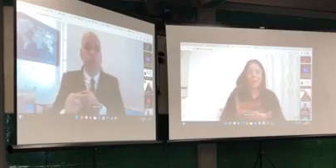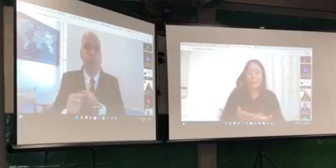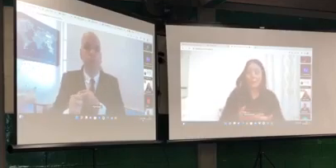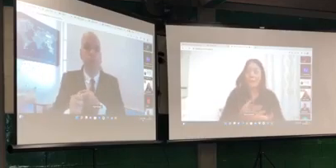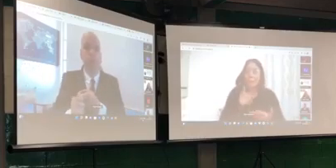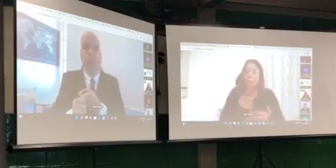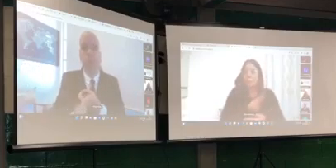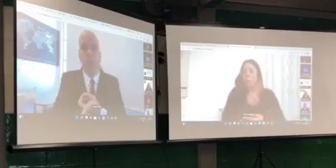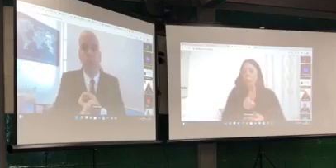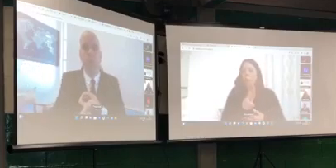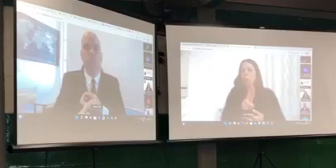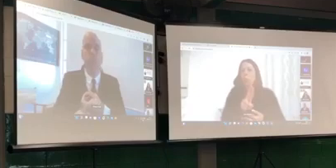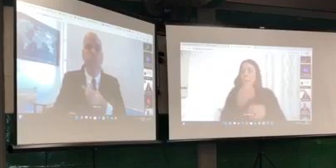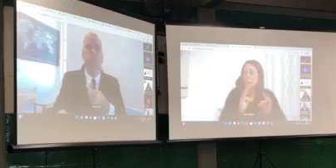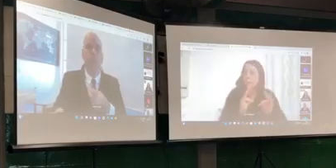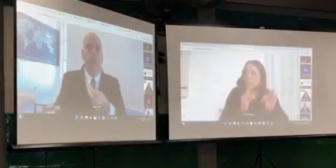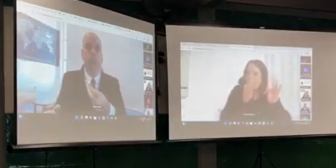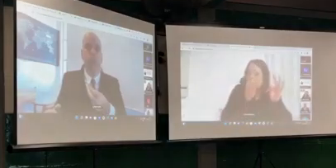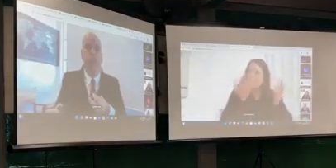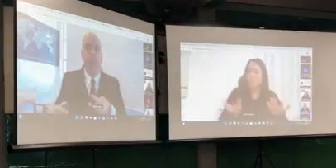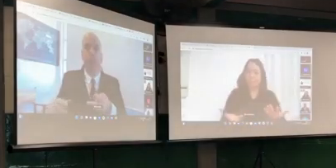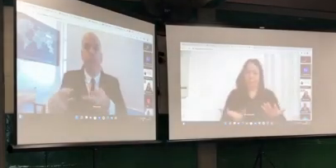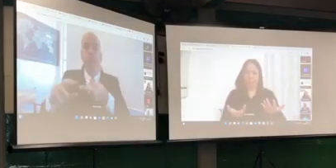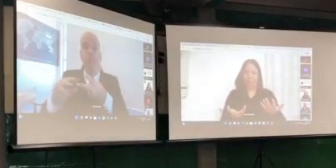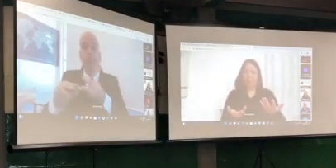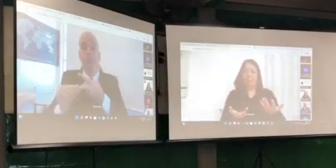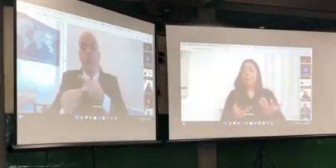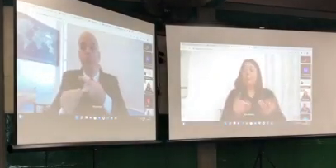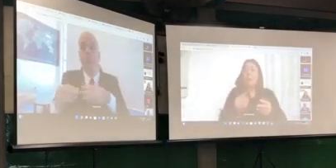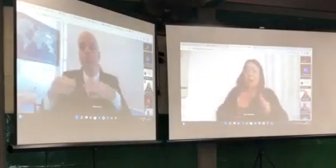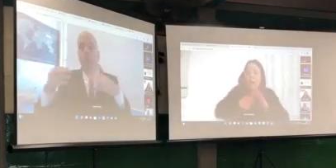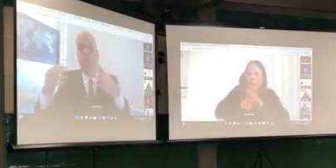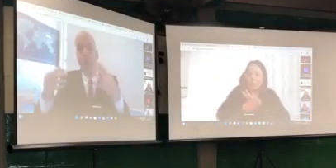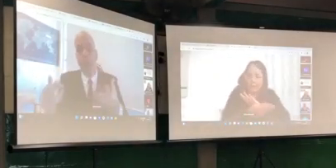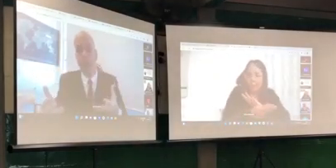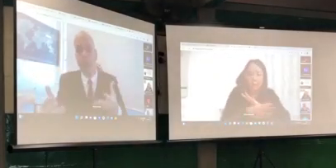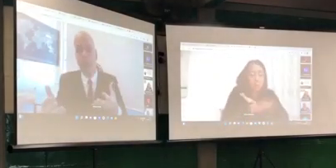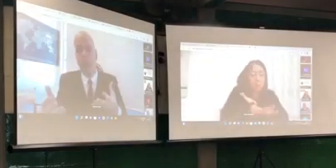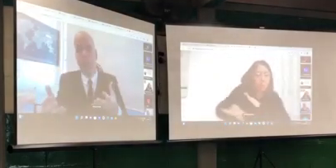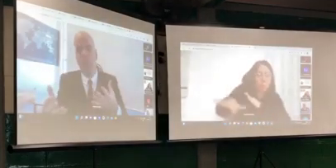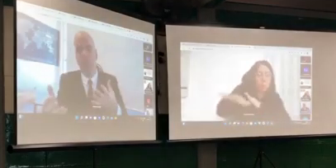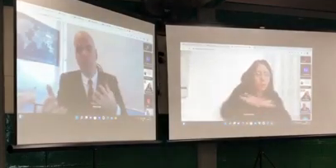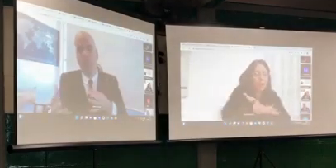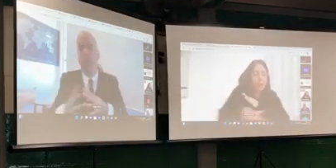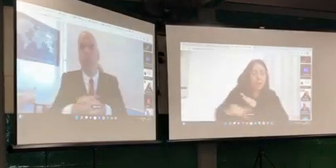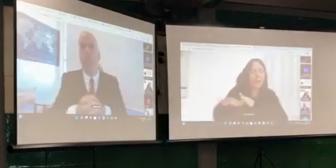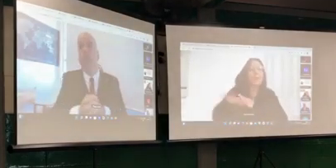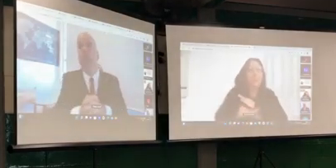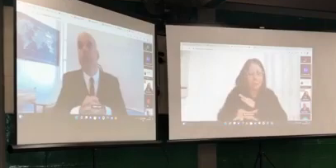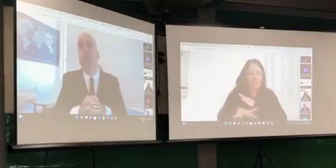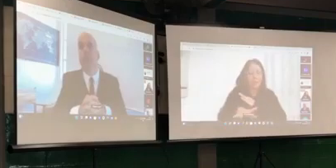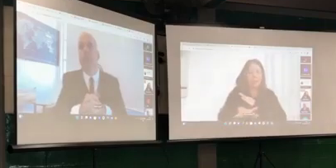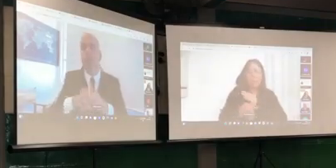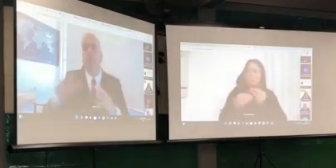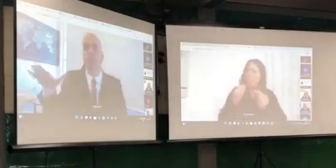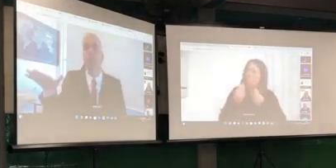use a tecnologia, né? Que adapte o ambiente Né? Mas como é que é adaptar? A pessoa